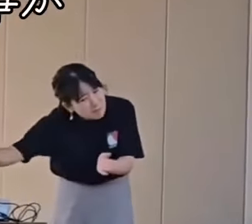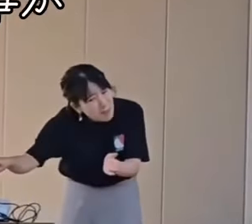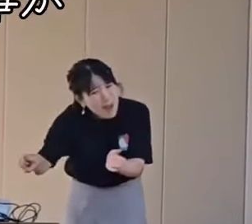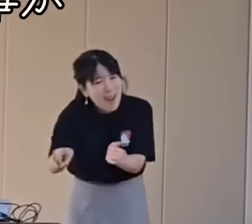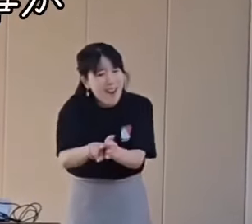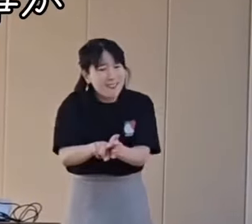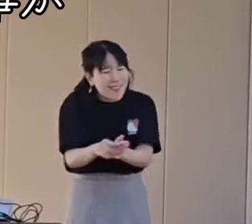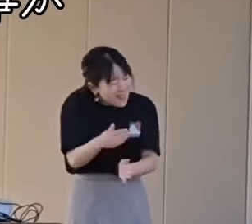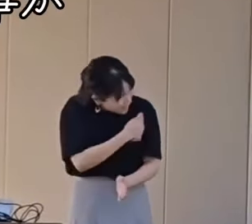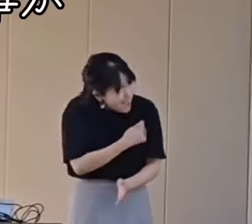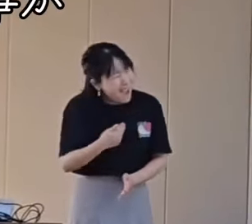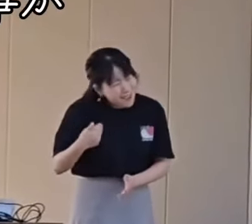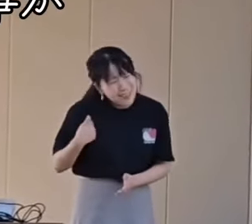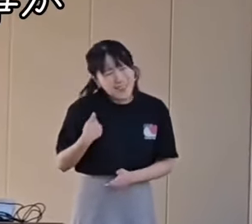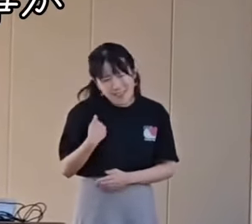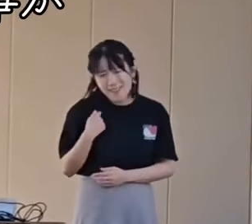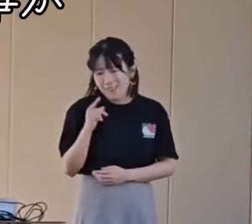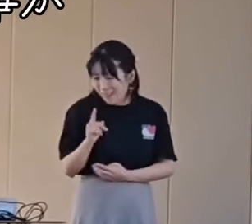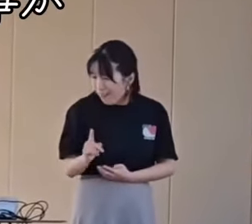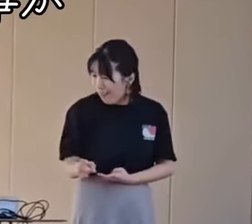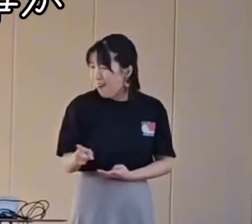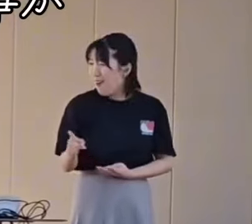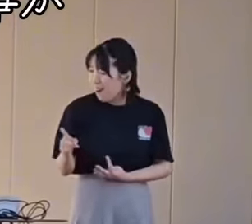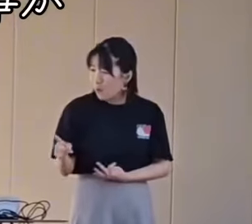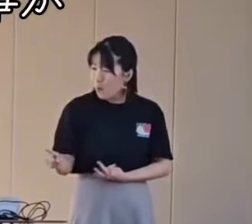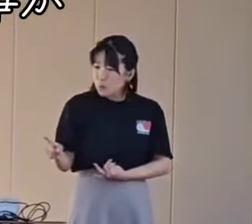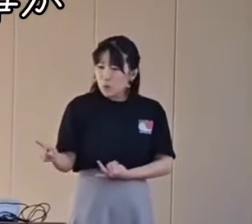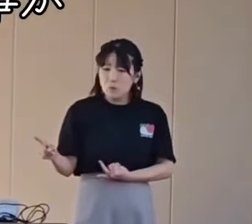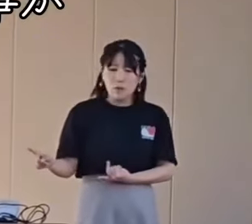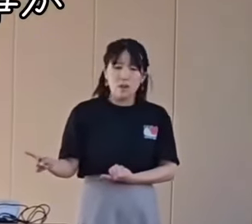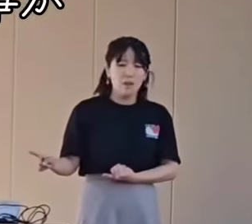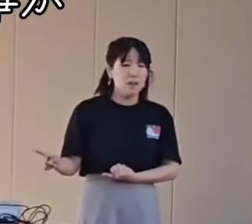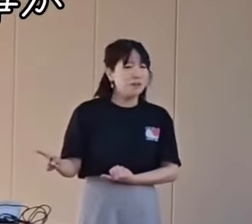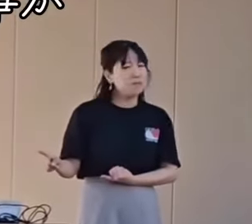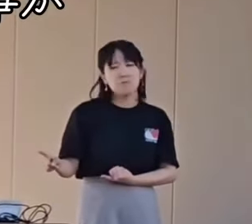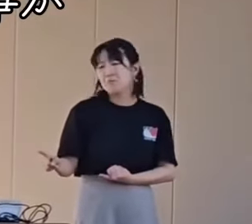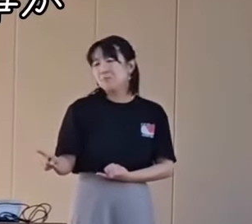今までできていたこと